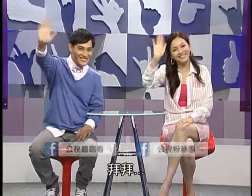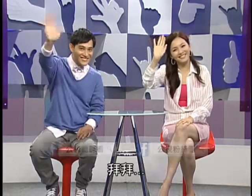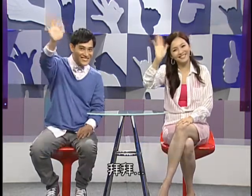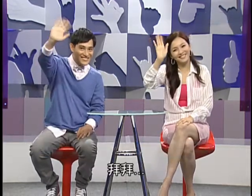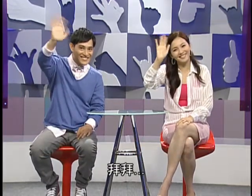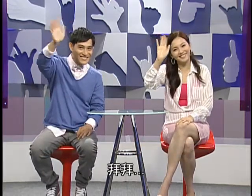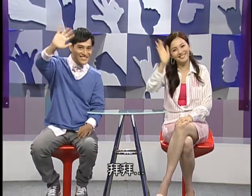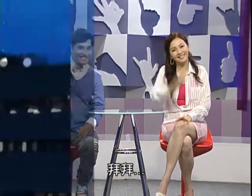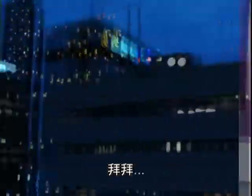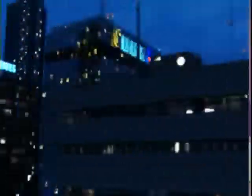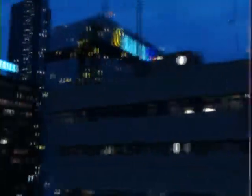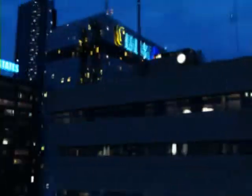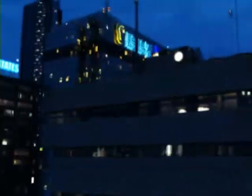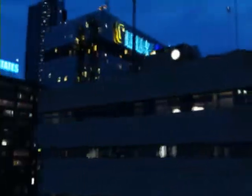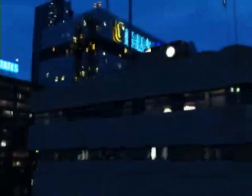拜。